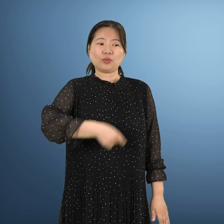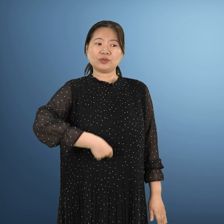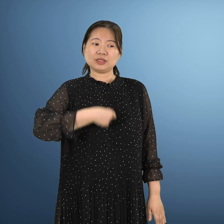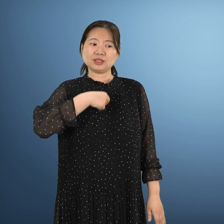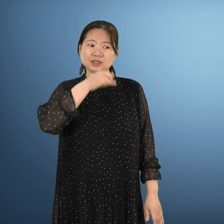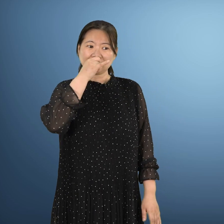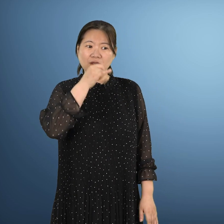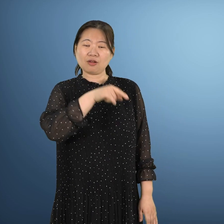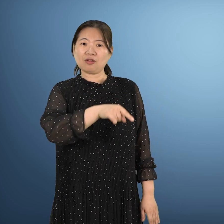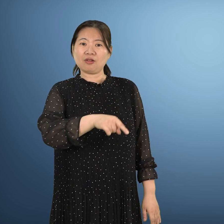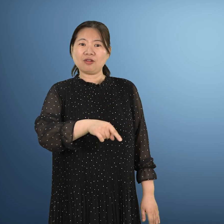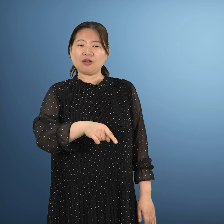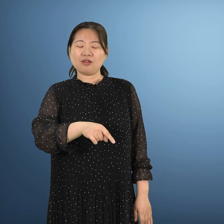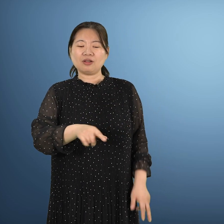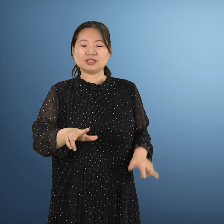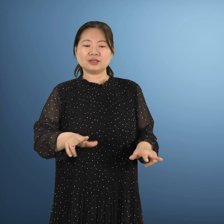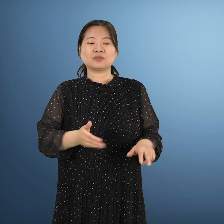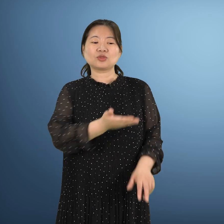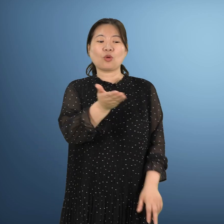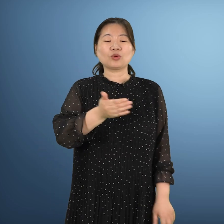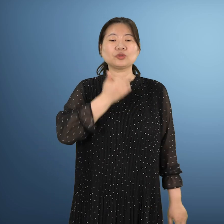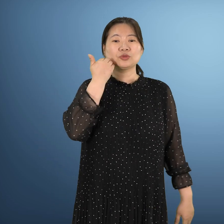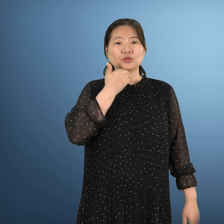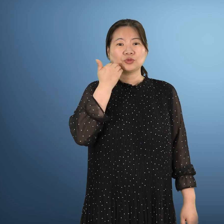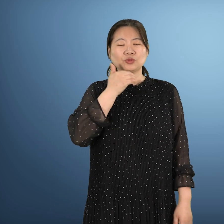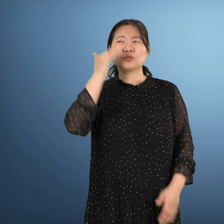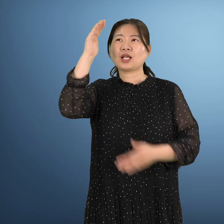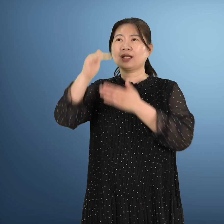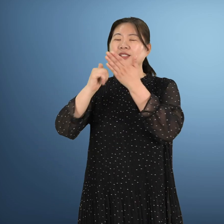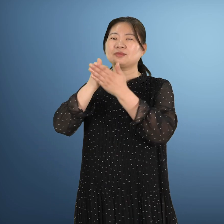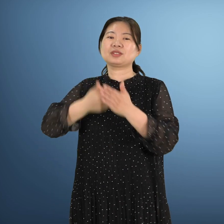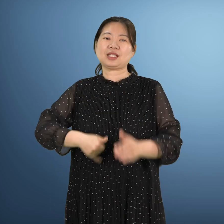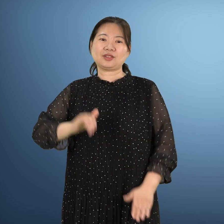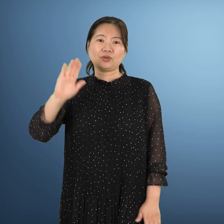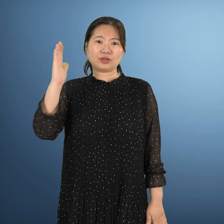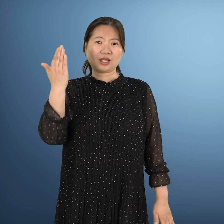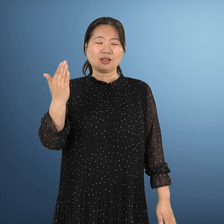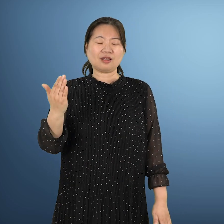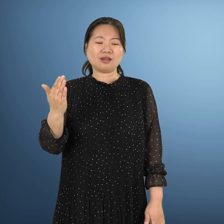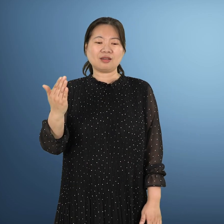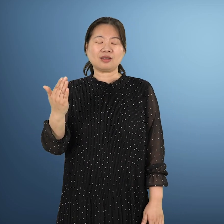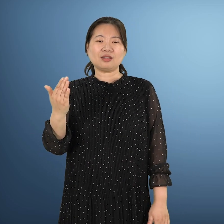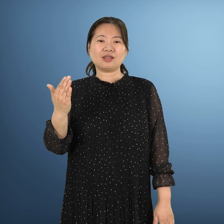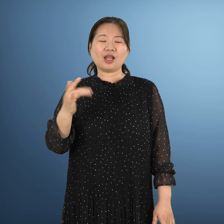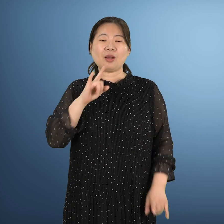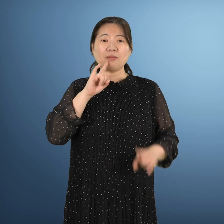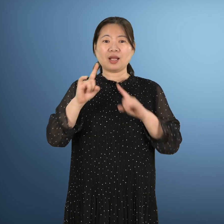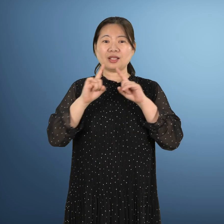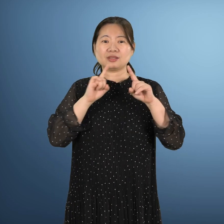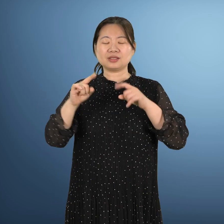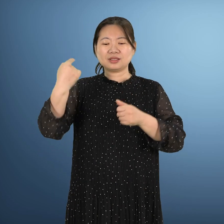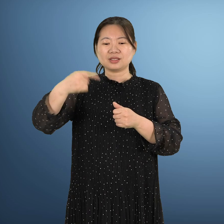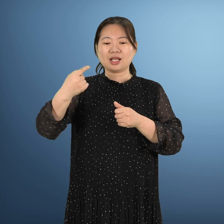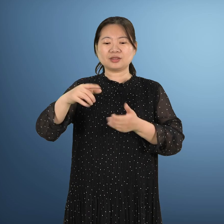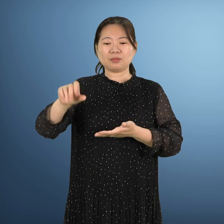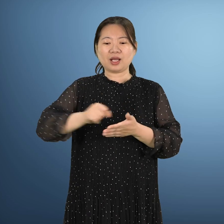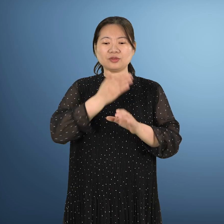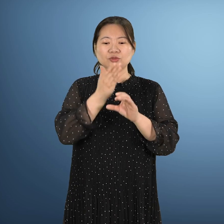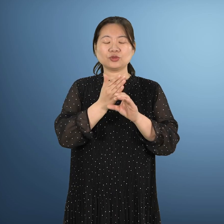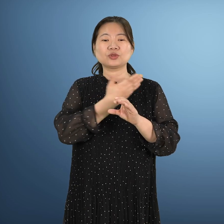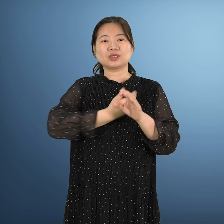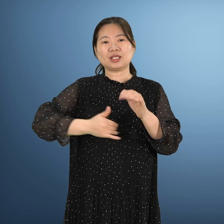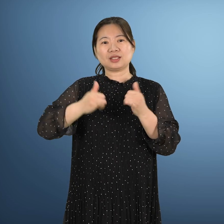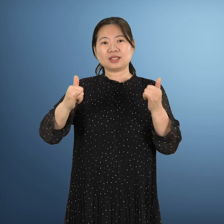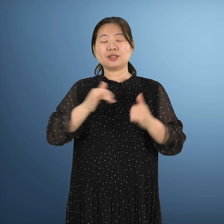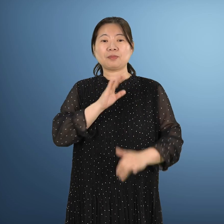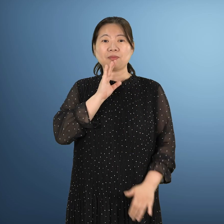의가 있어요. 여기서 너희는 누구예요? 하나님의 자녀들이에요. 이 말씀을 가르침을 받고 있는